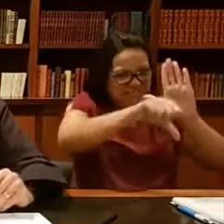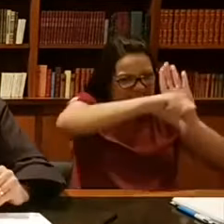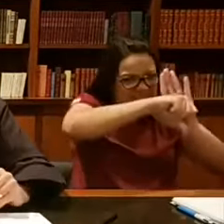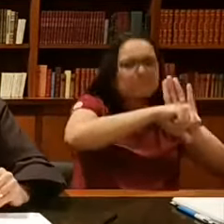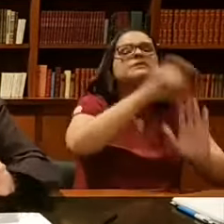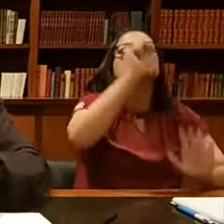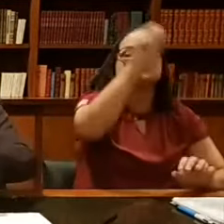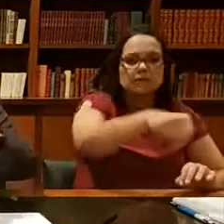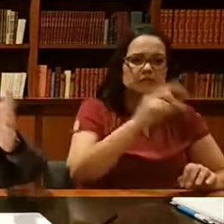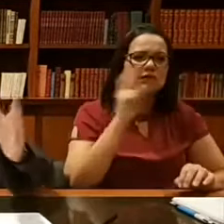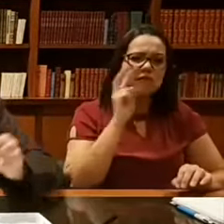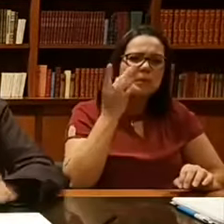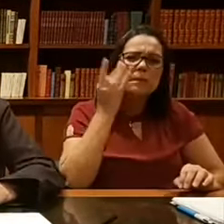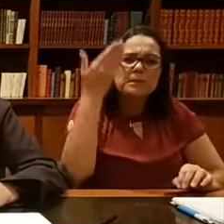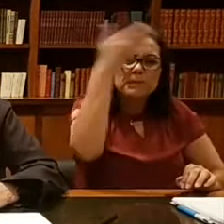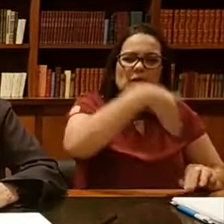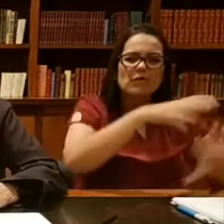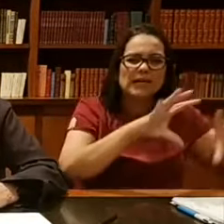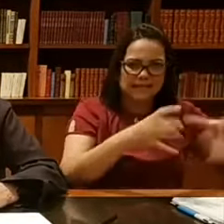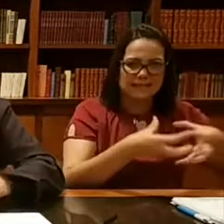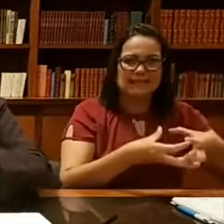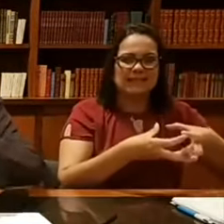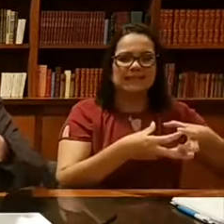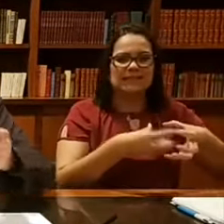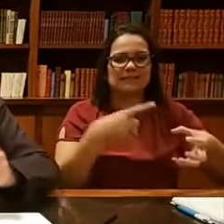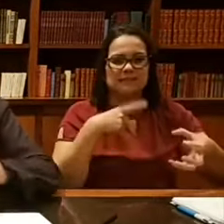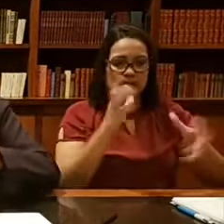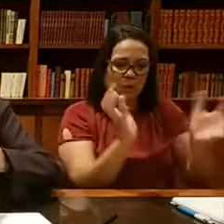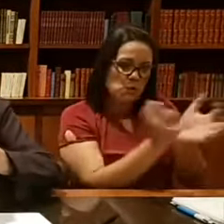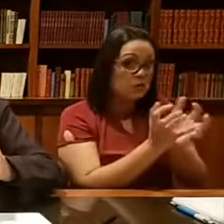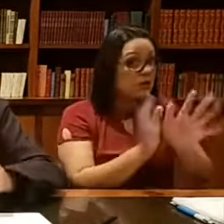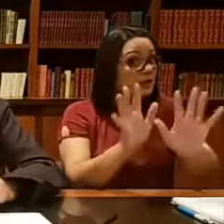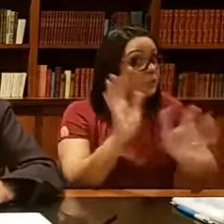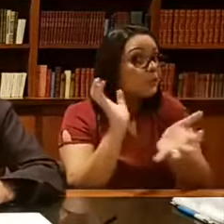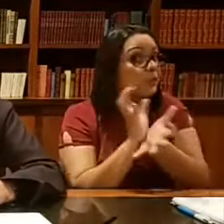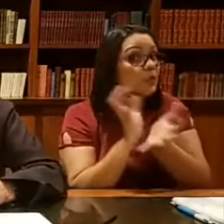né? De uma equipe aí que estaria fazendo